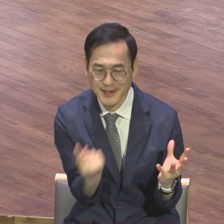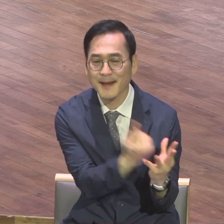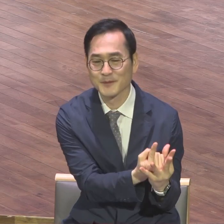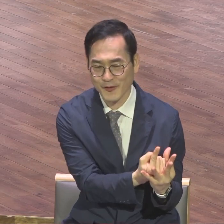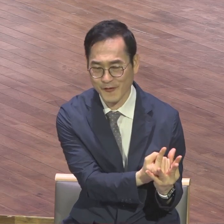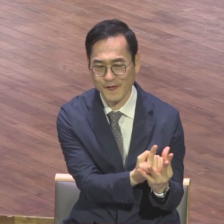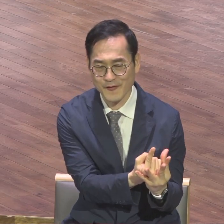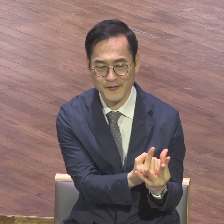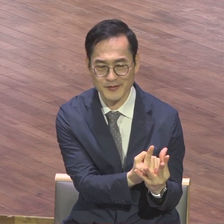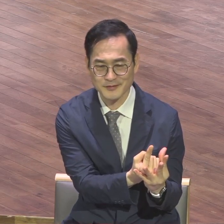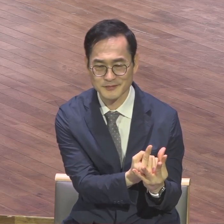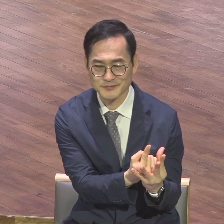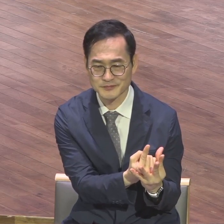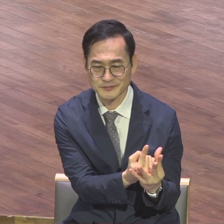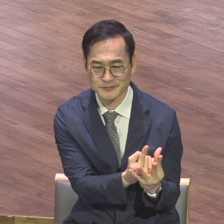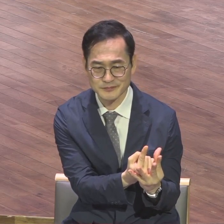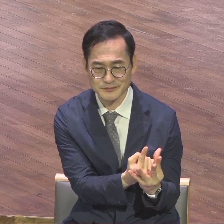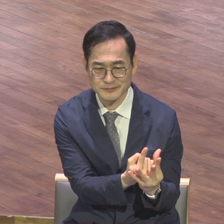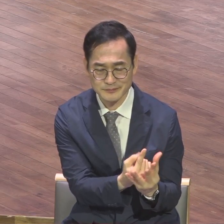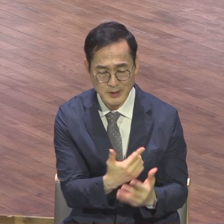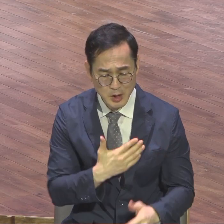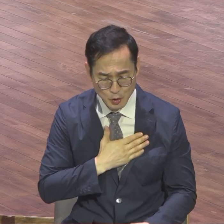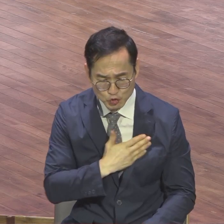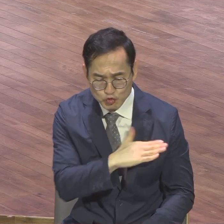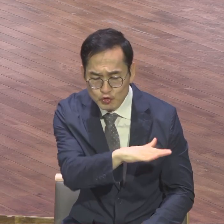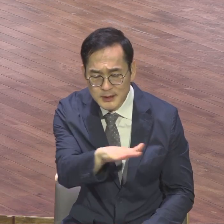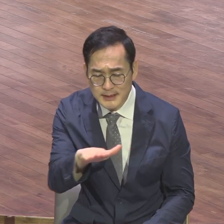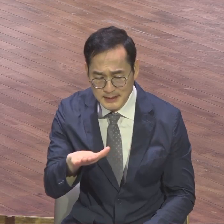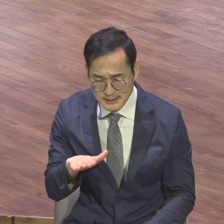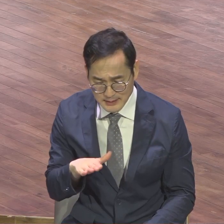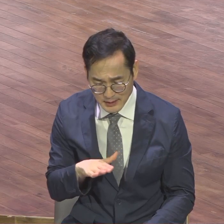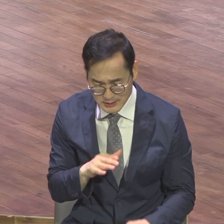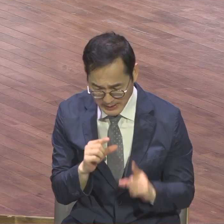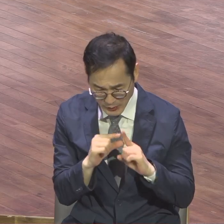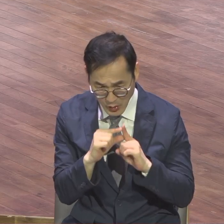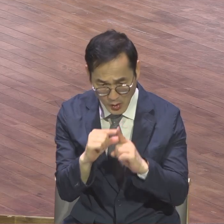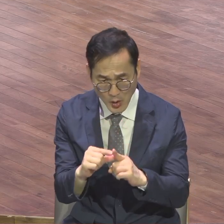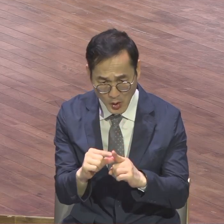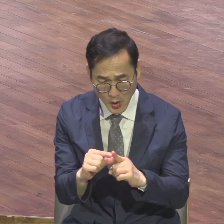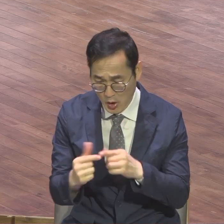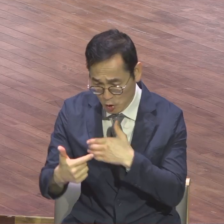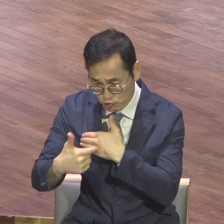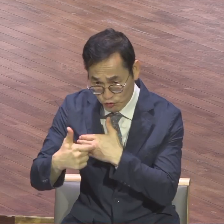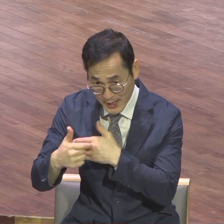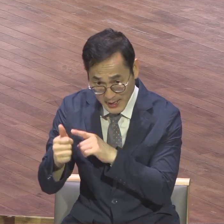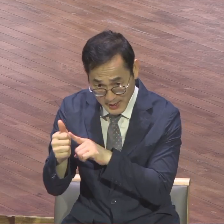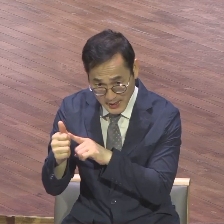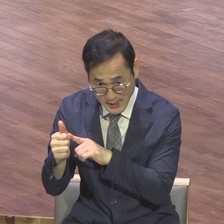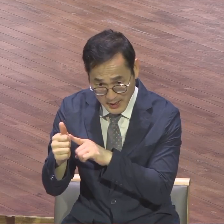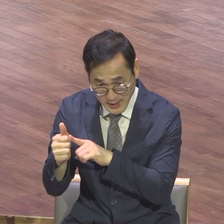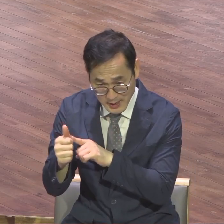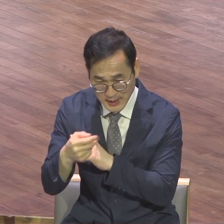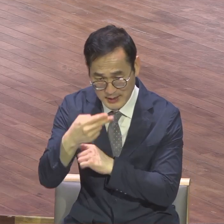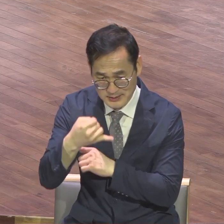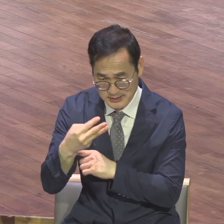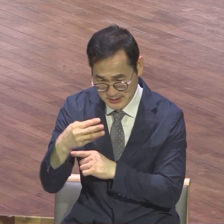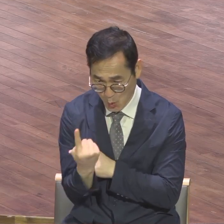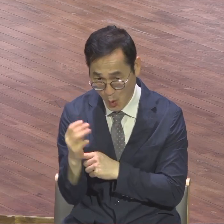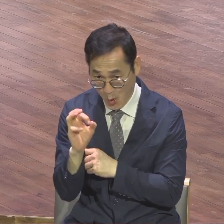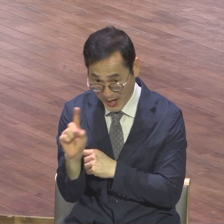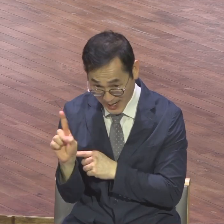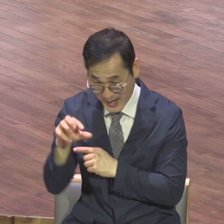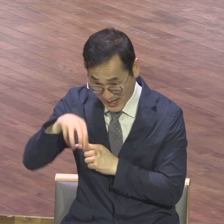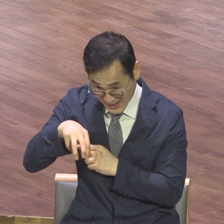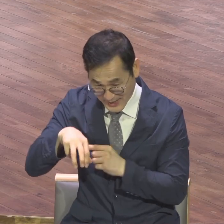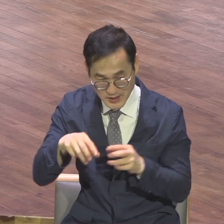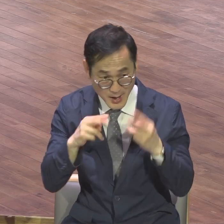사도행전 16장 10절에 보면 처음으로 우리가라는 말이 등장하는데 누가가 이 드로아에서 바울과 합류를